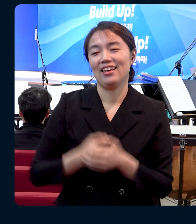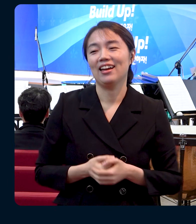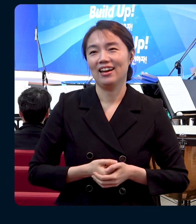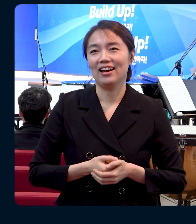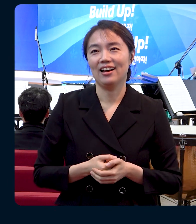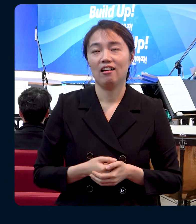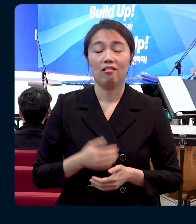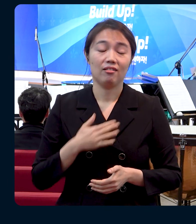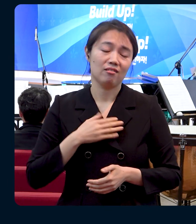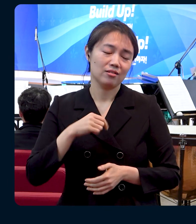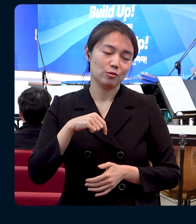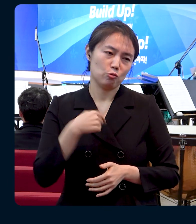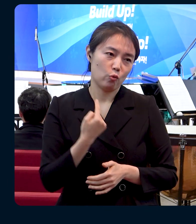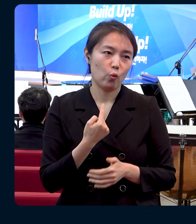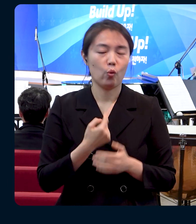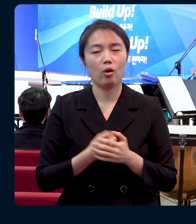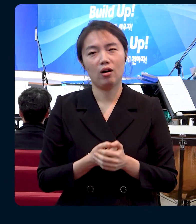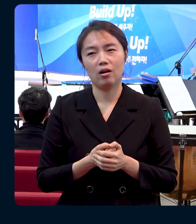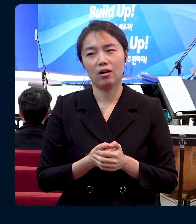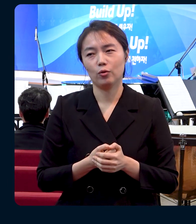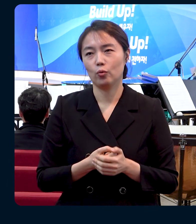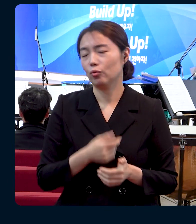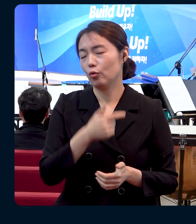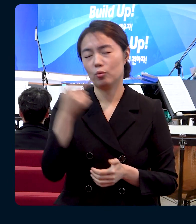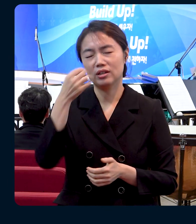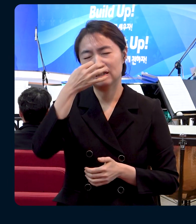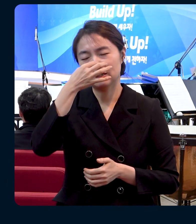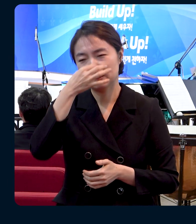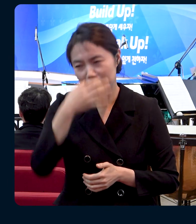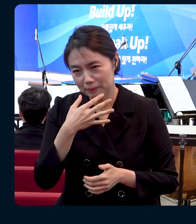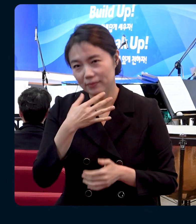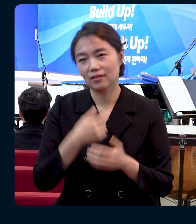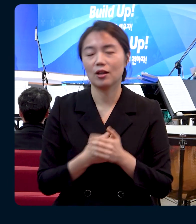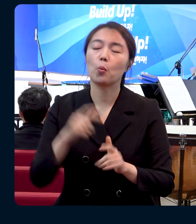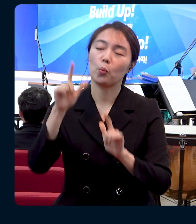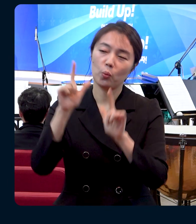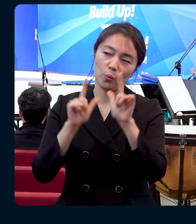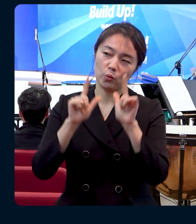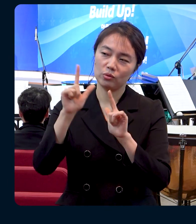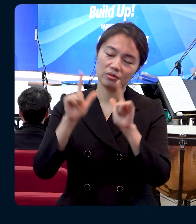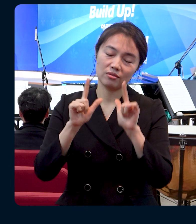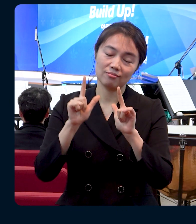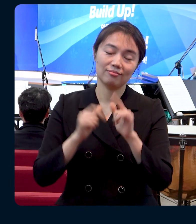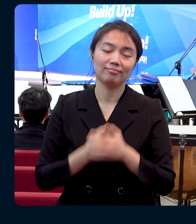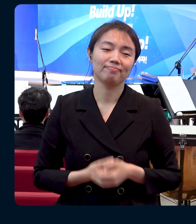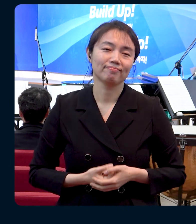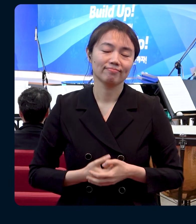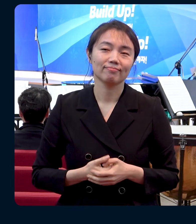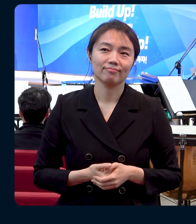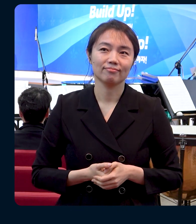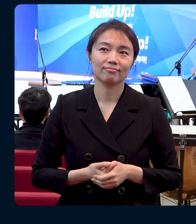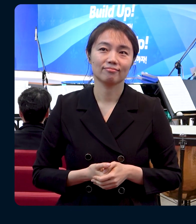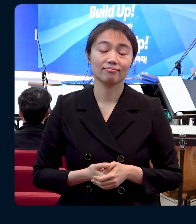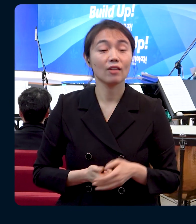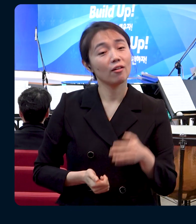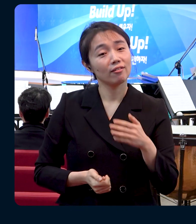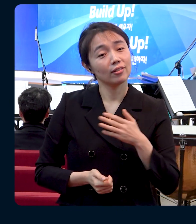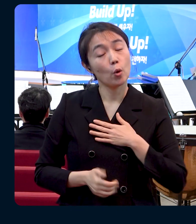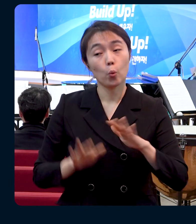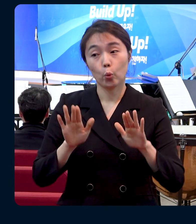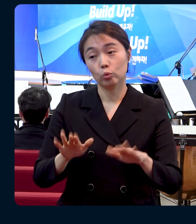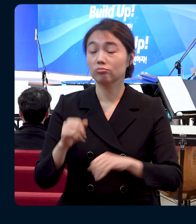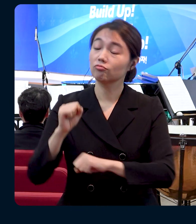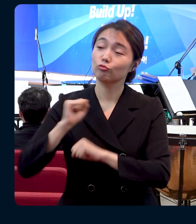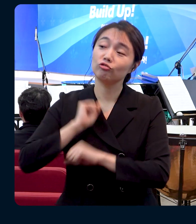스스로에게 낯설고 섬찟할 정도로 추하고 상한 모습으로 그렇게 비춰졌던 것 같습니다. 자, 제가 왜